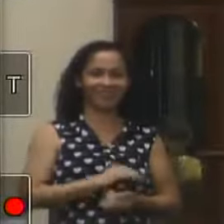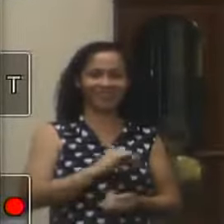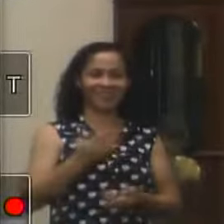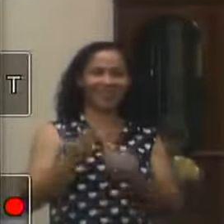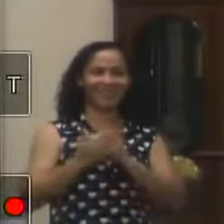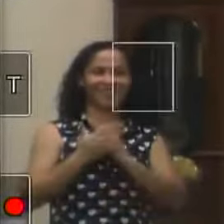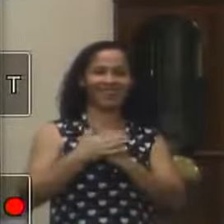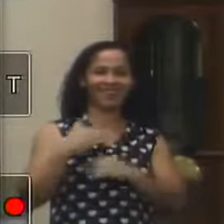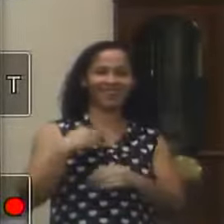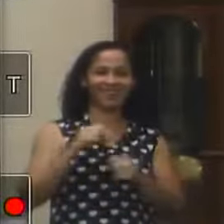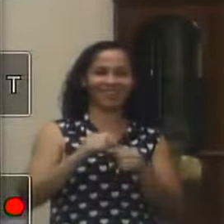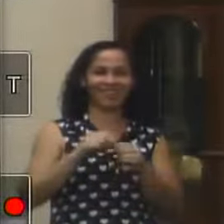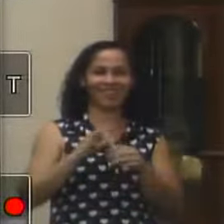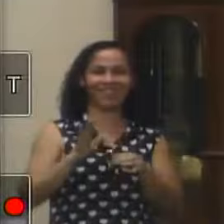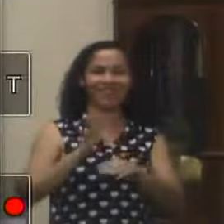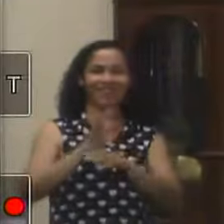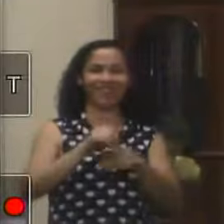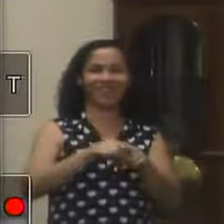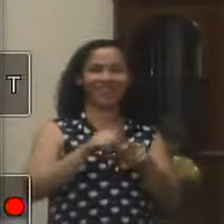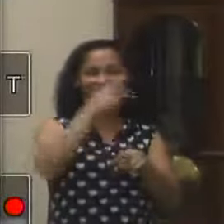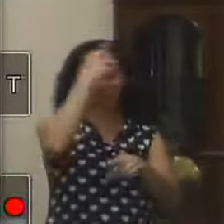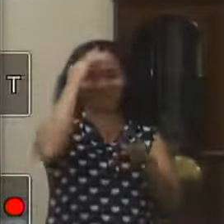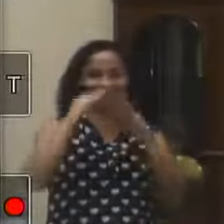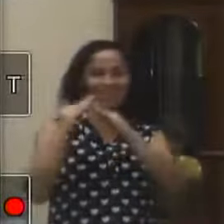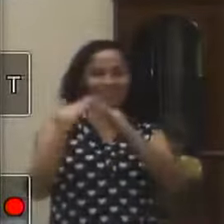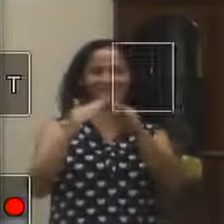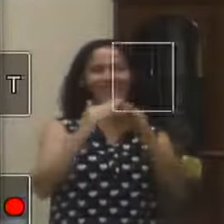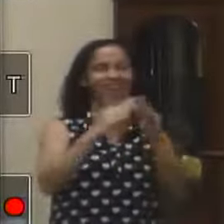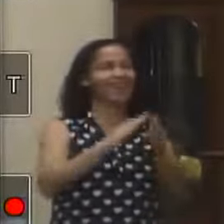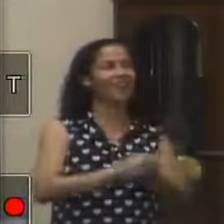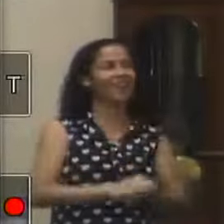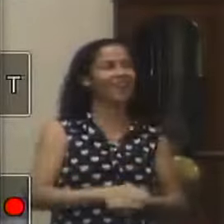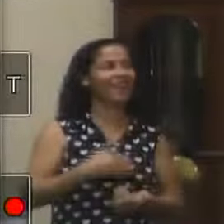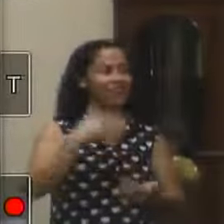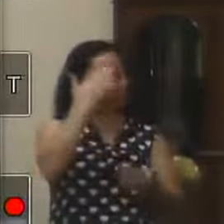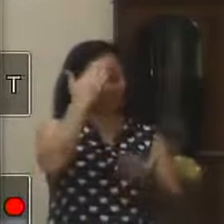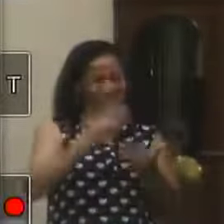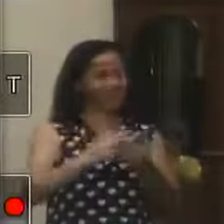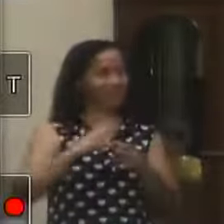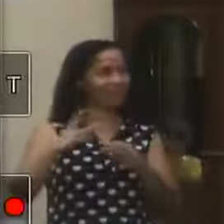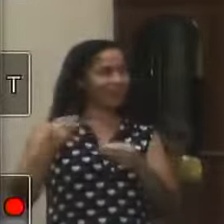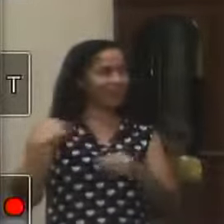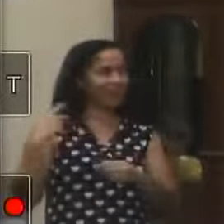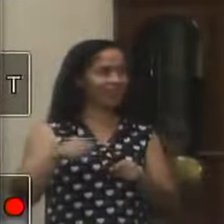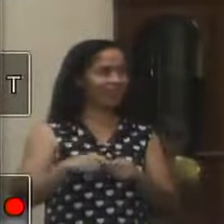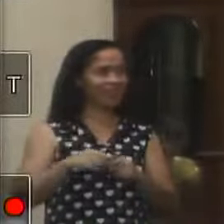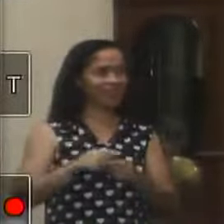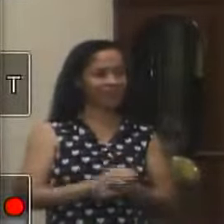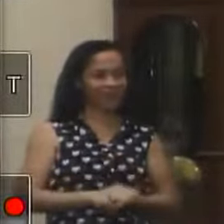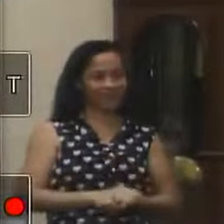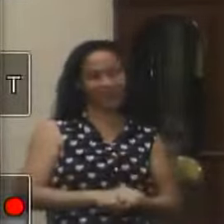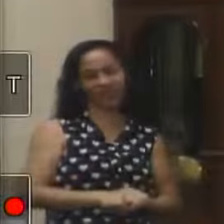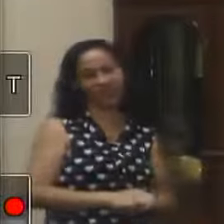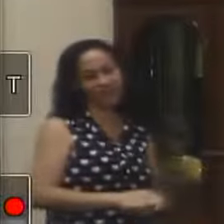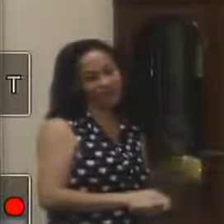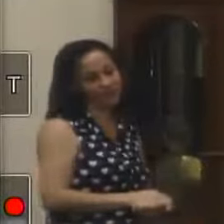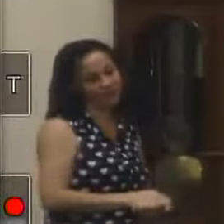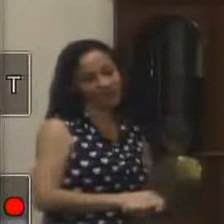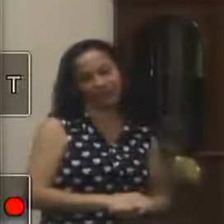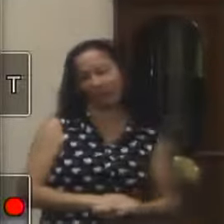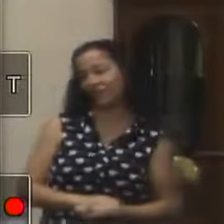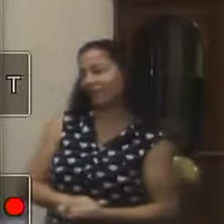lá e ajudando os moradores, a gente faz também, a gente pega firme também e resolve. Eu acredito que não só eu, como outros vereadores também. E a gente